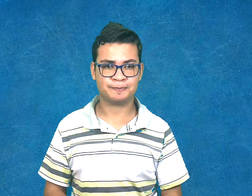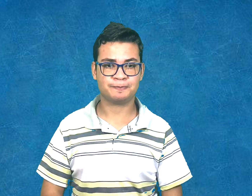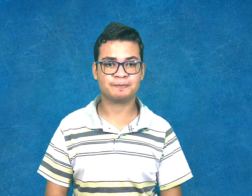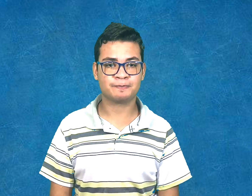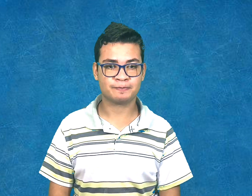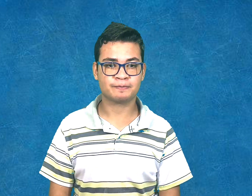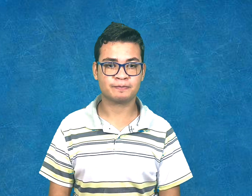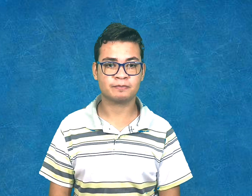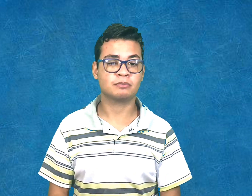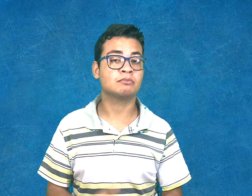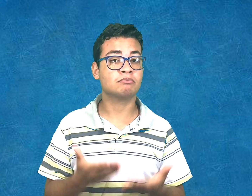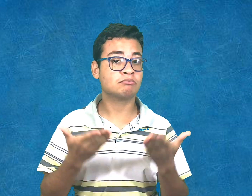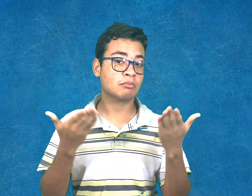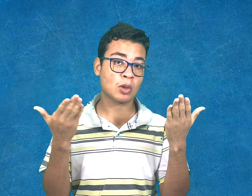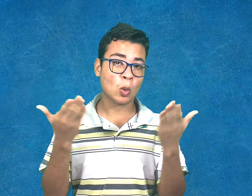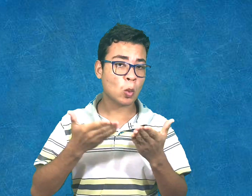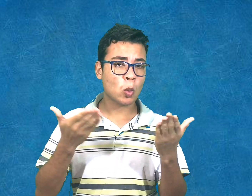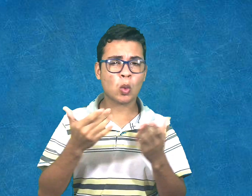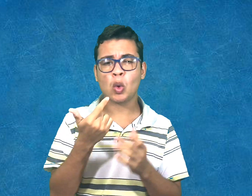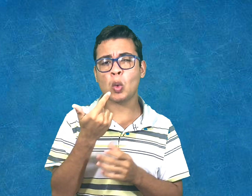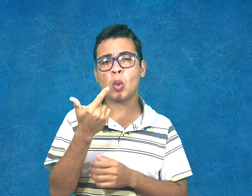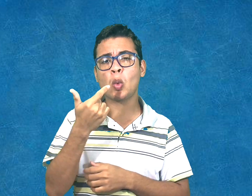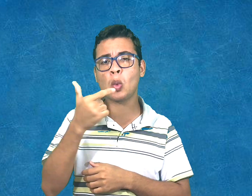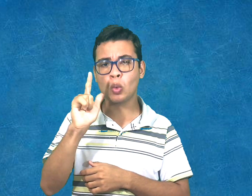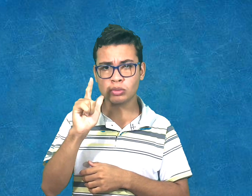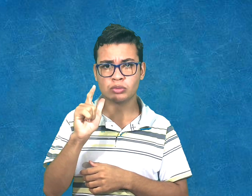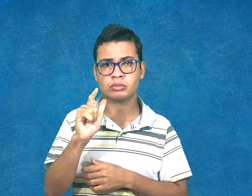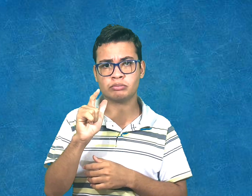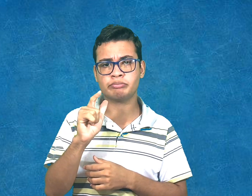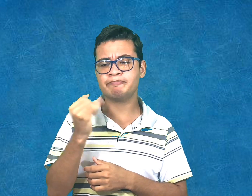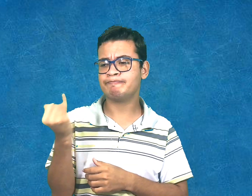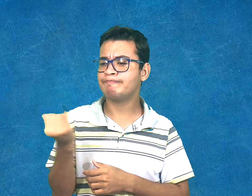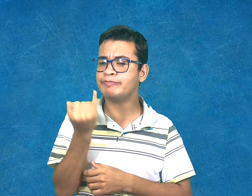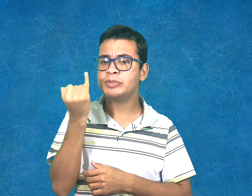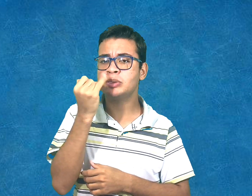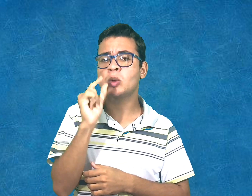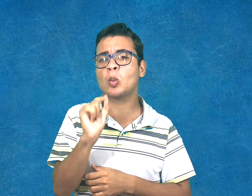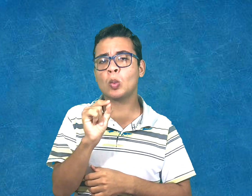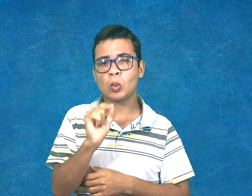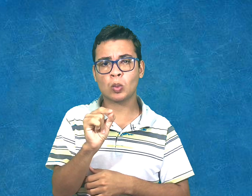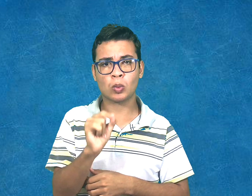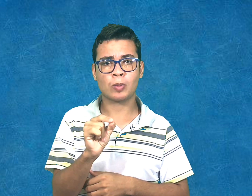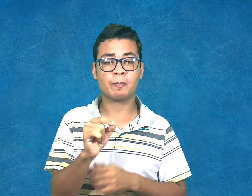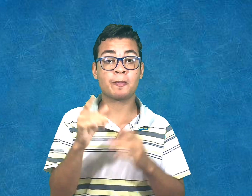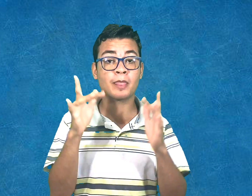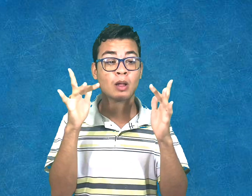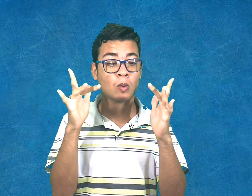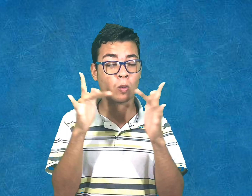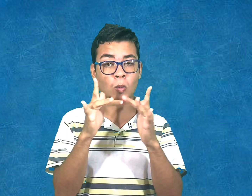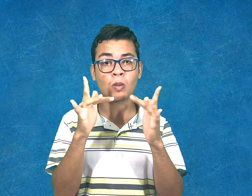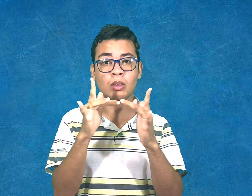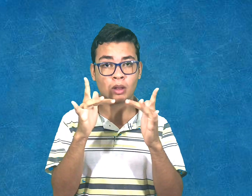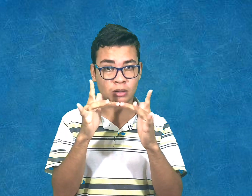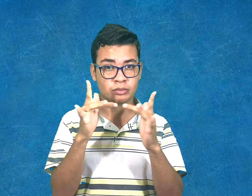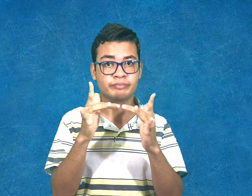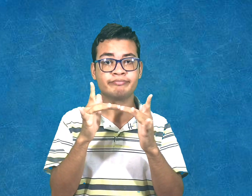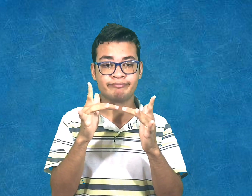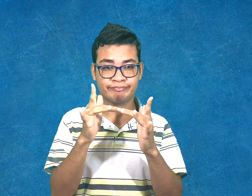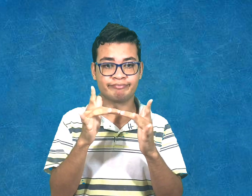Então, agora, nós vamos ver outra coisa importante, que é o contato. Então,